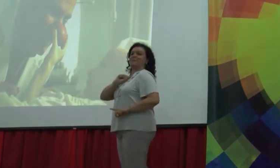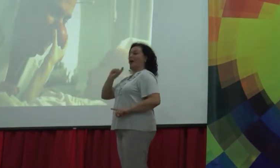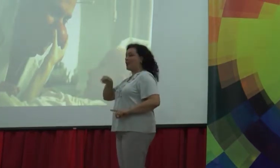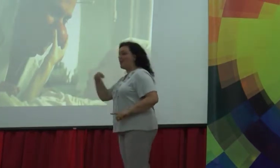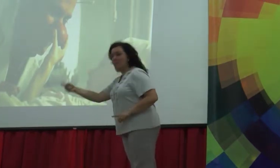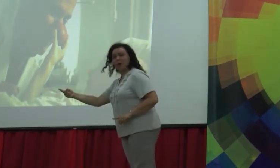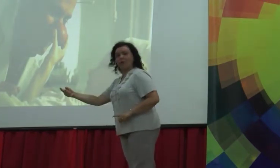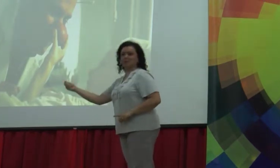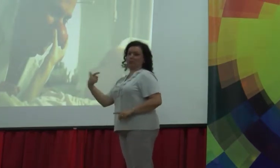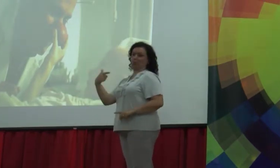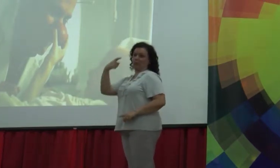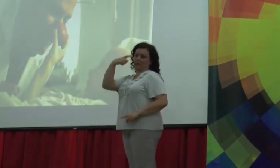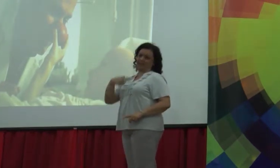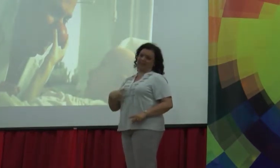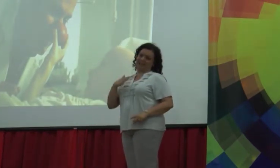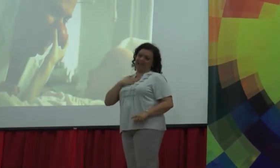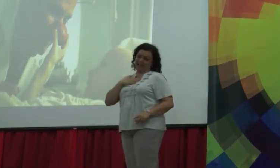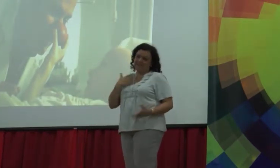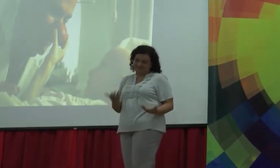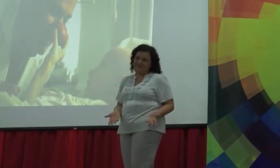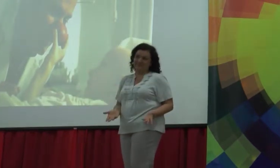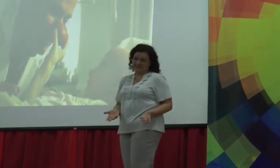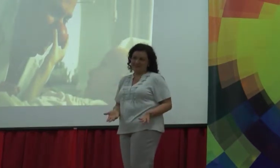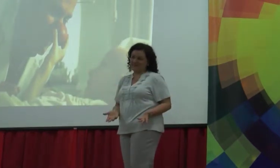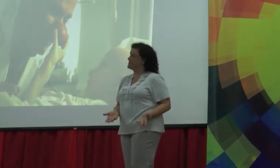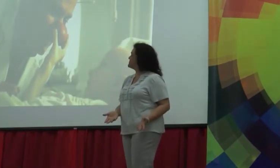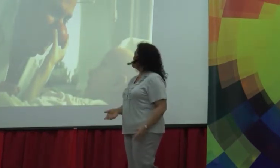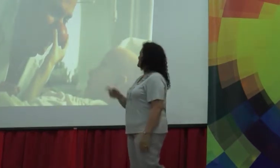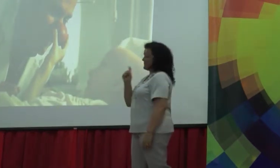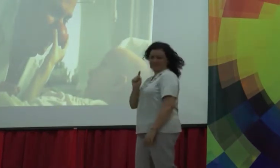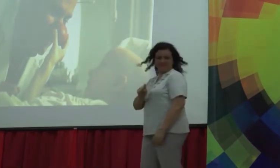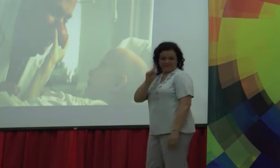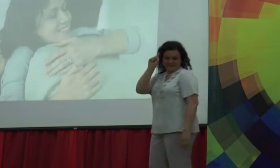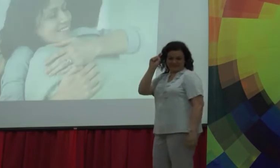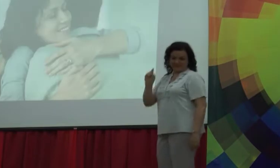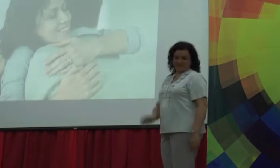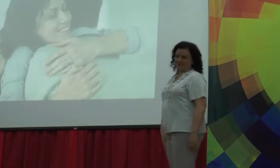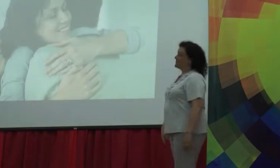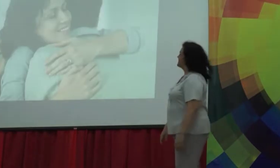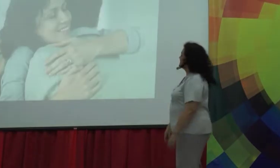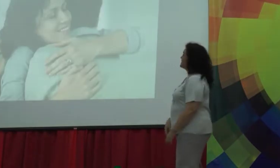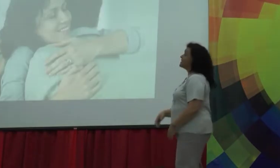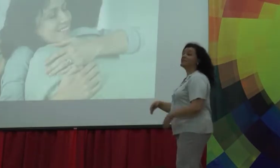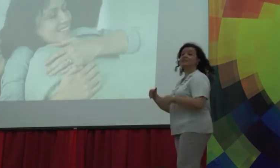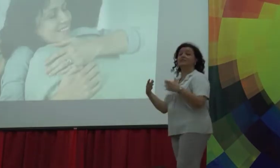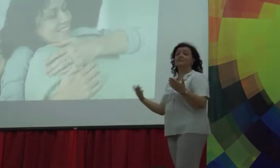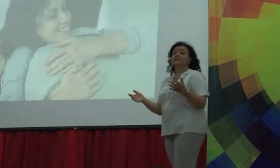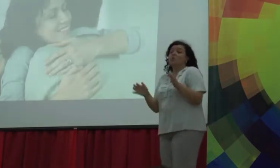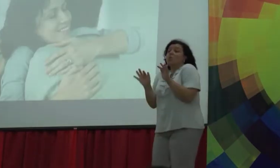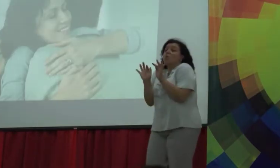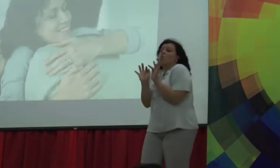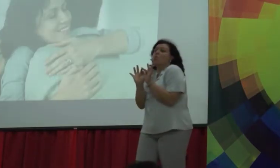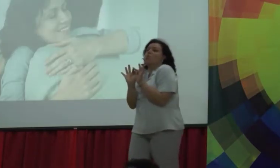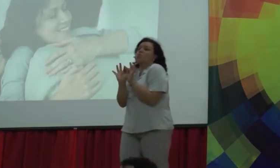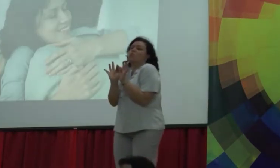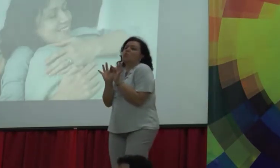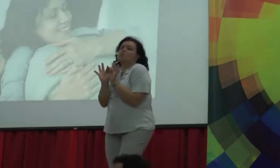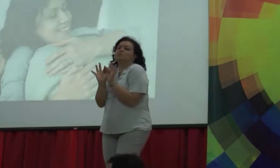é uma conduta de amor ao próximo. É, eu preciso amar o outro como eu me amo.